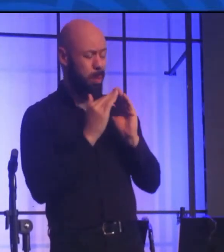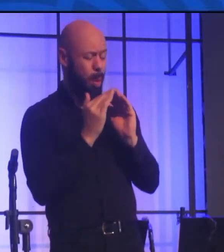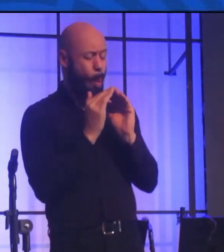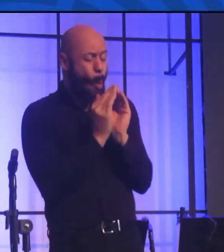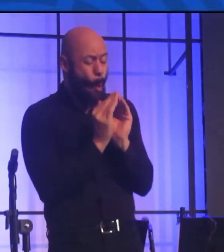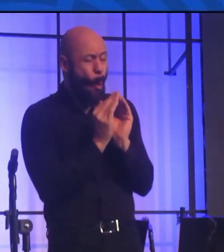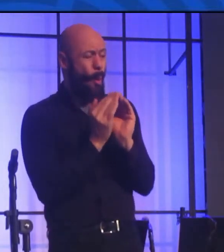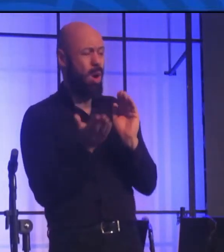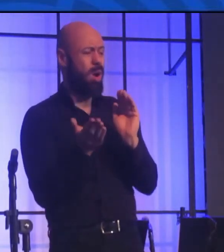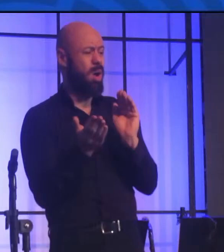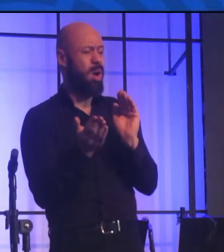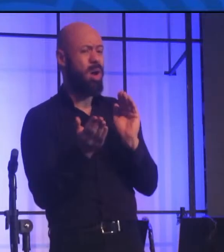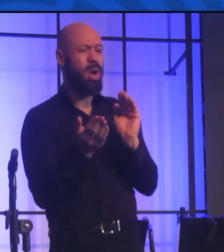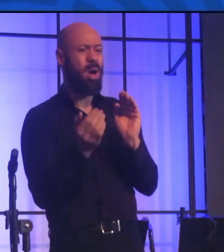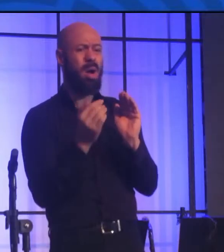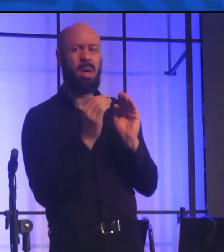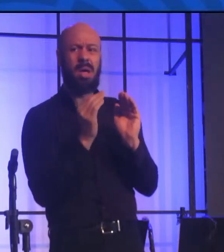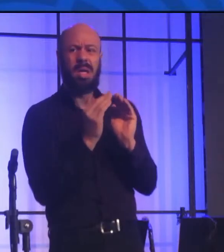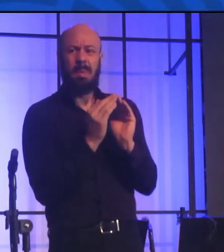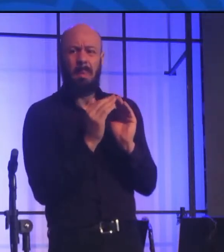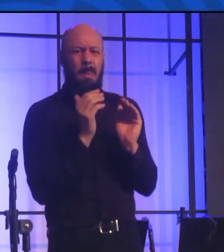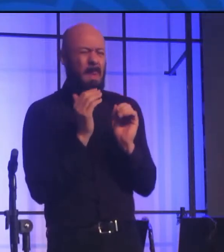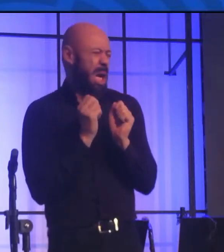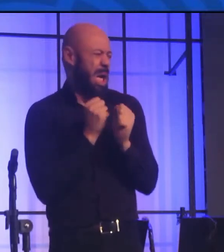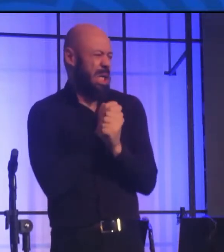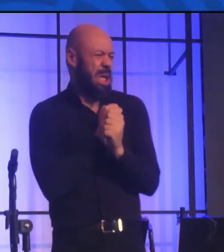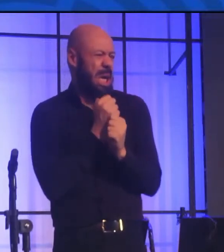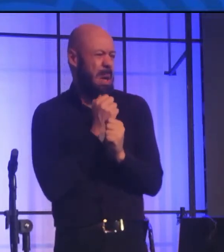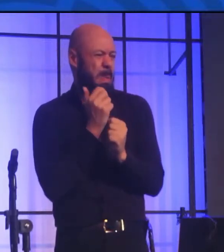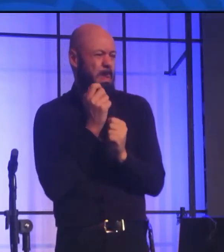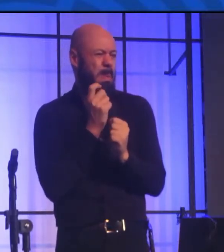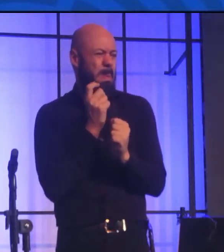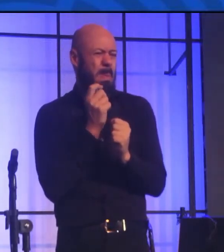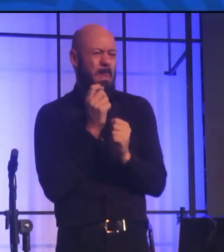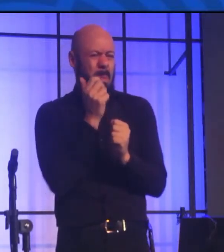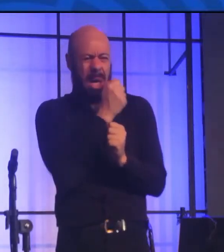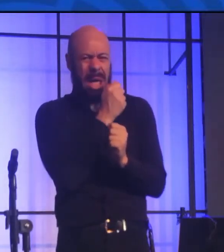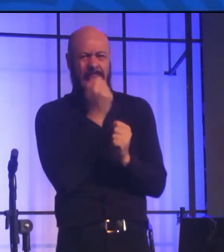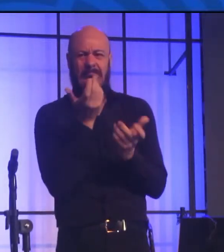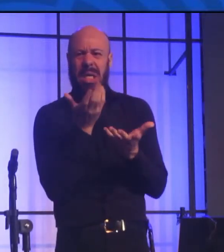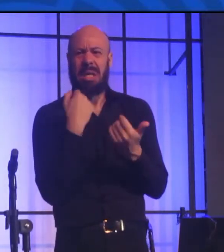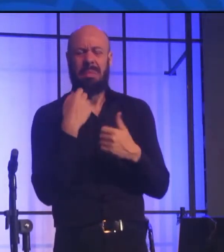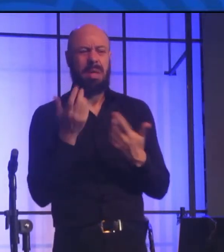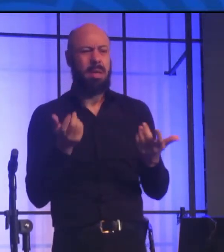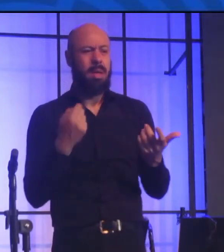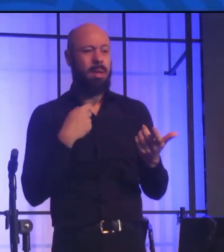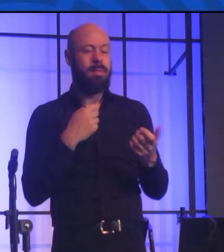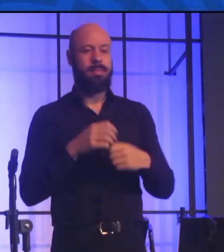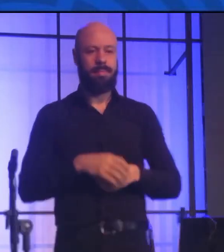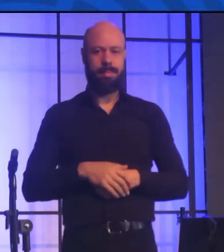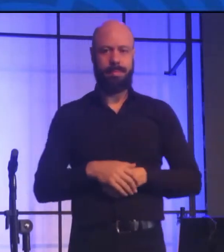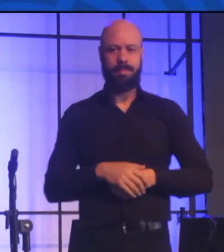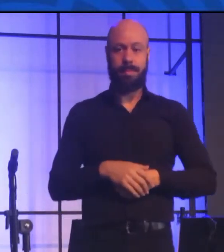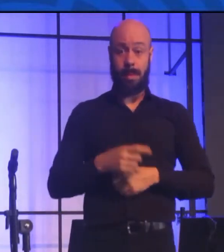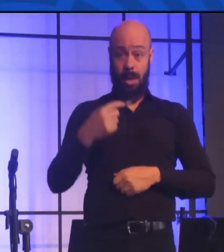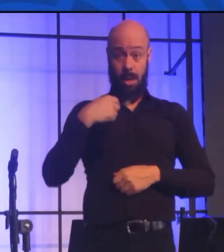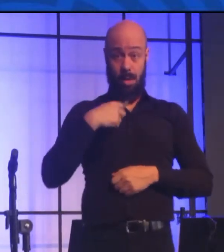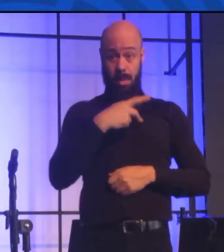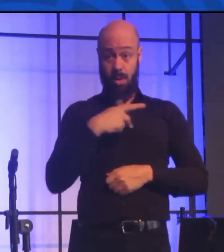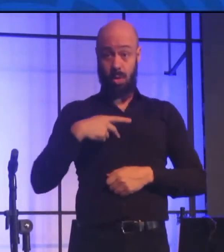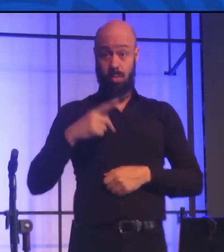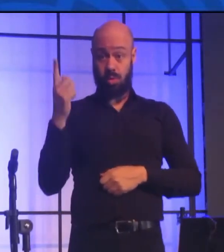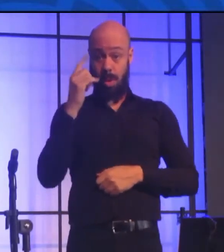demais. O lugar em que nós estamos é apertado demais. E eu sou obrigado a dizer a vocês que